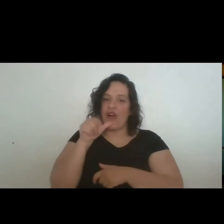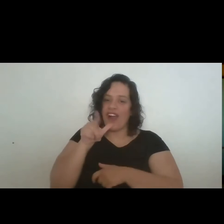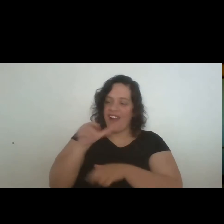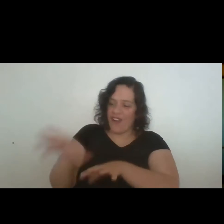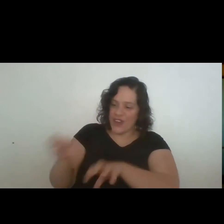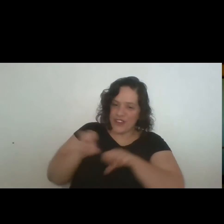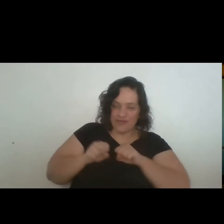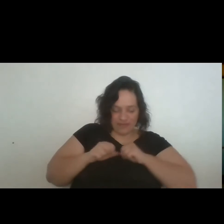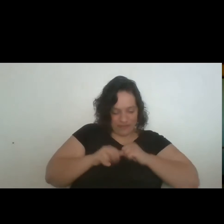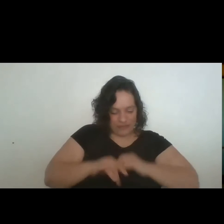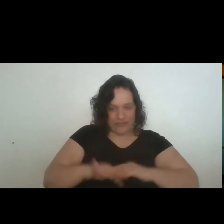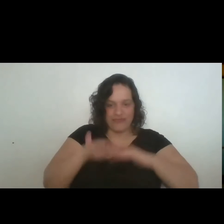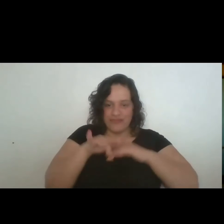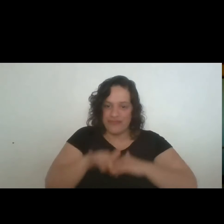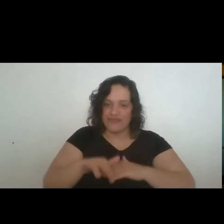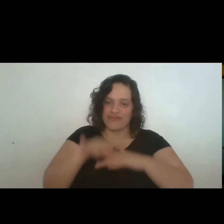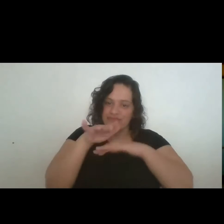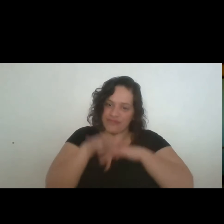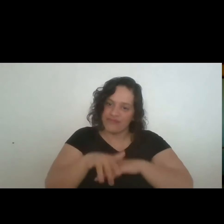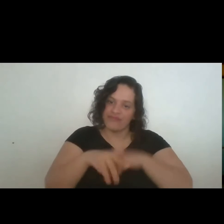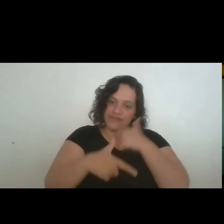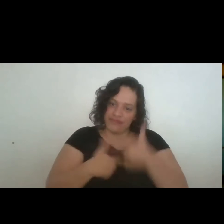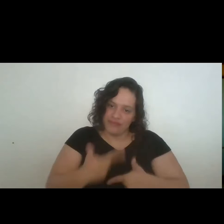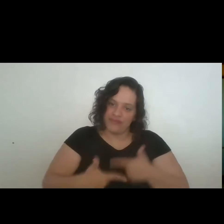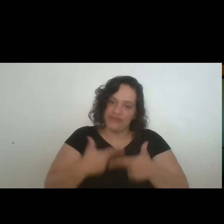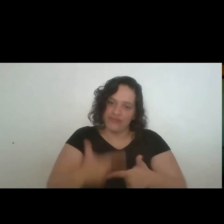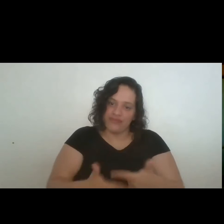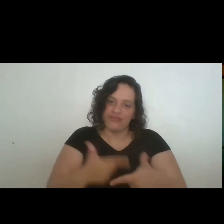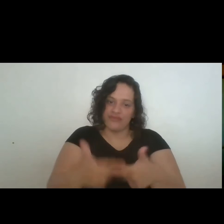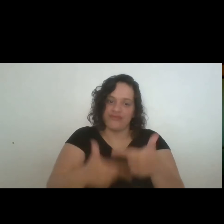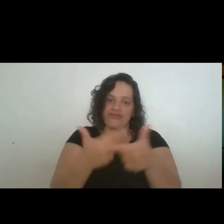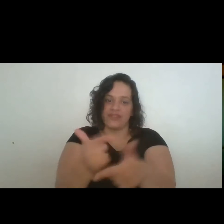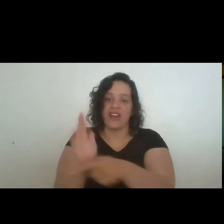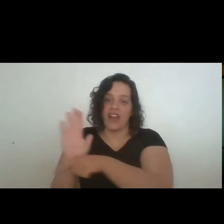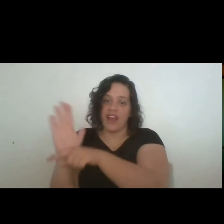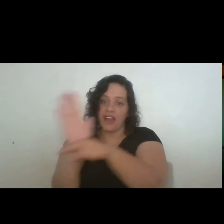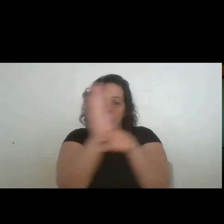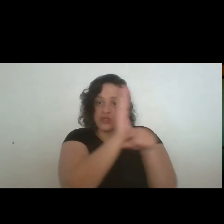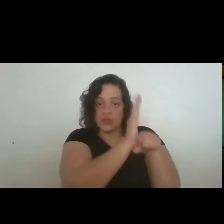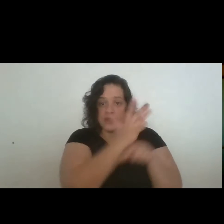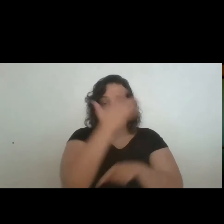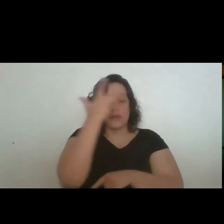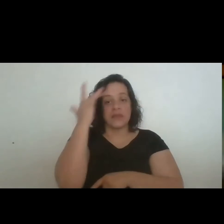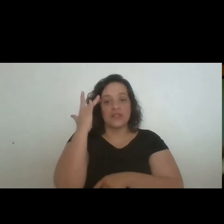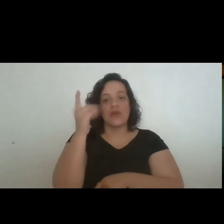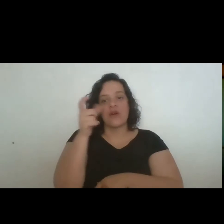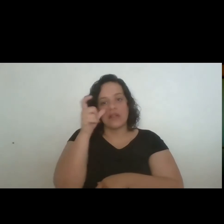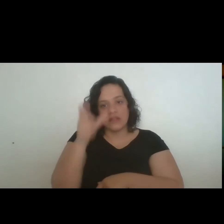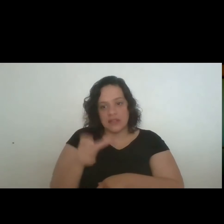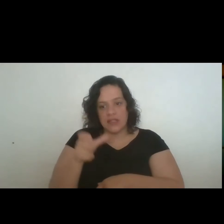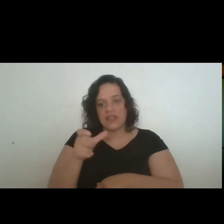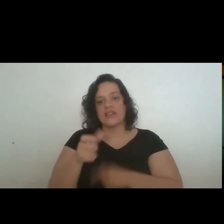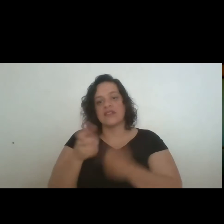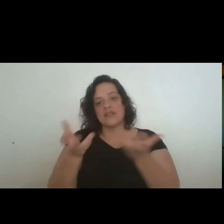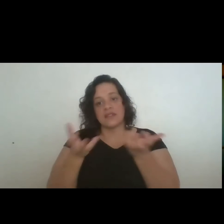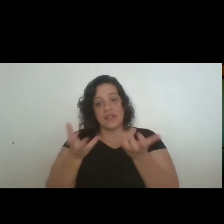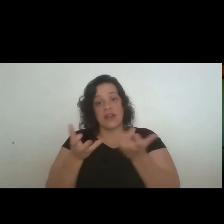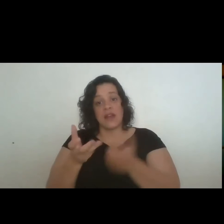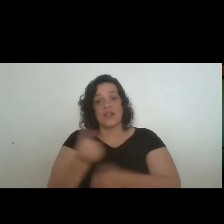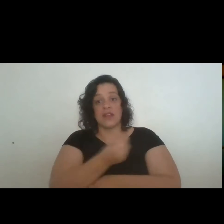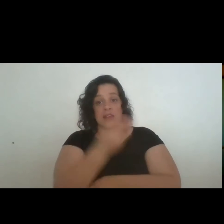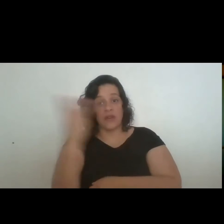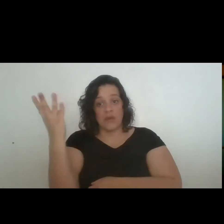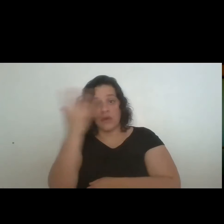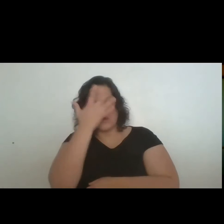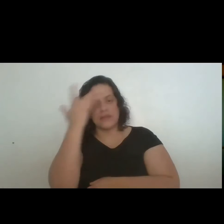isso, criando ritmos de ajudar mais pessoas que estão interessadas em fazer. Então, tem várias pessoas que acabam entrando em contato,